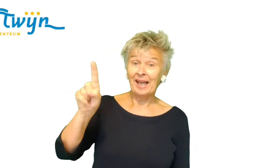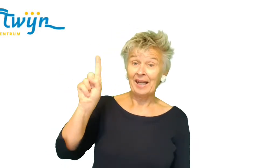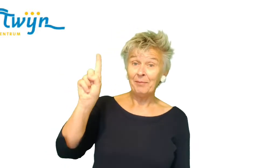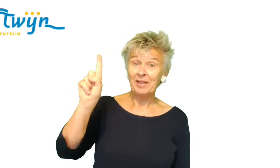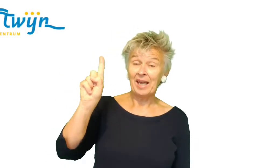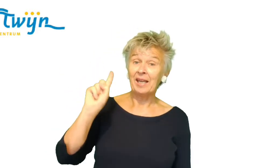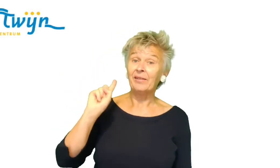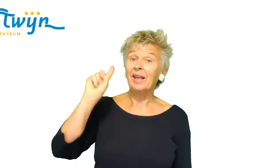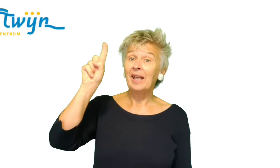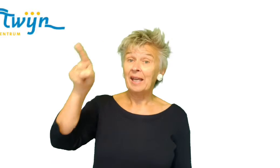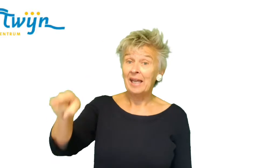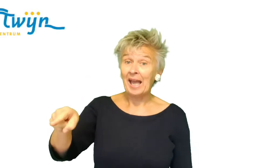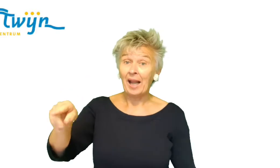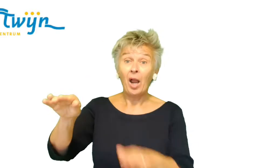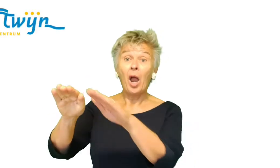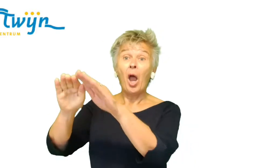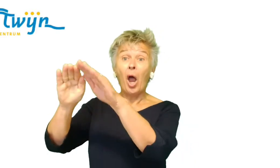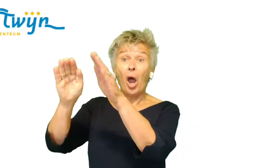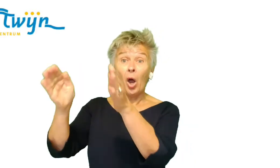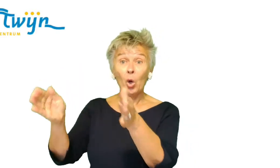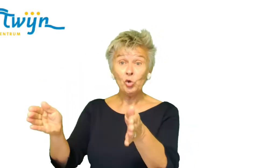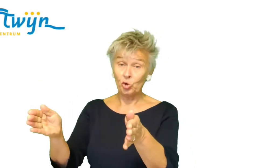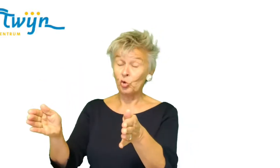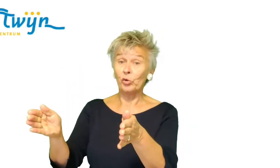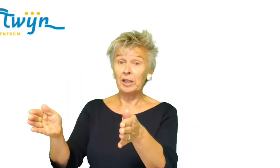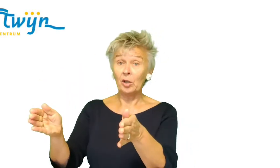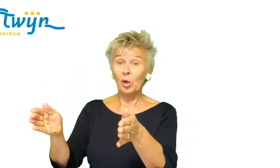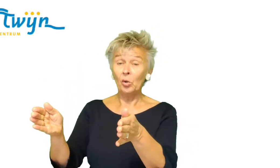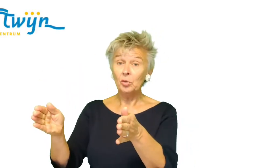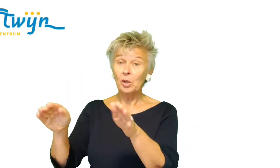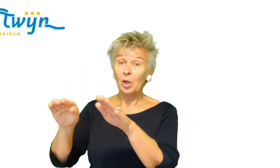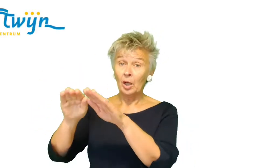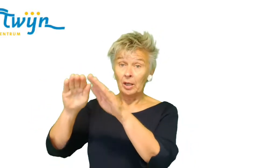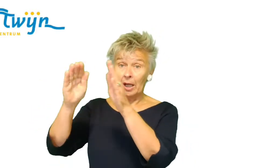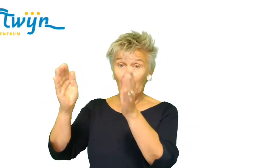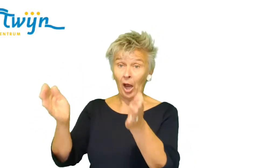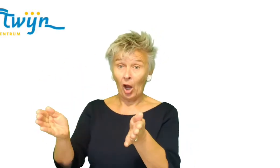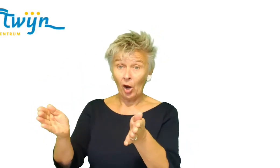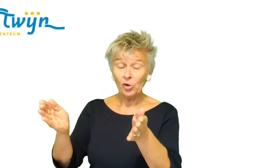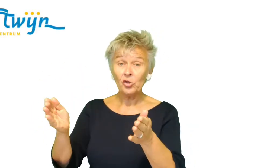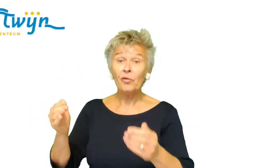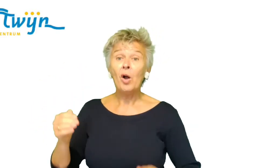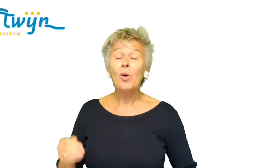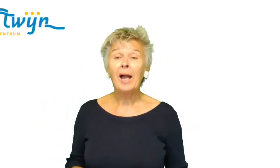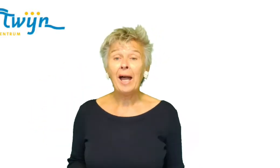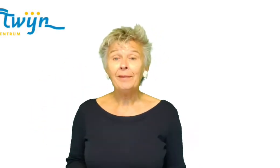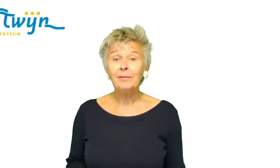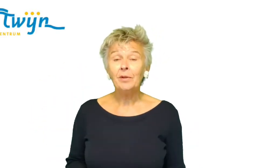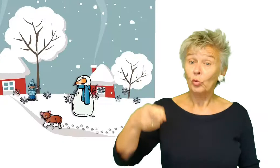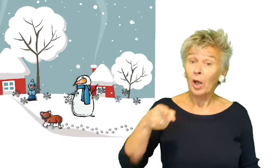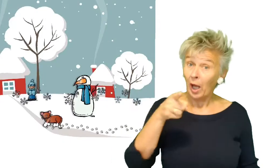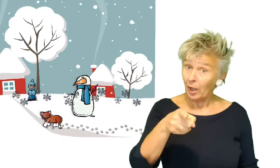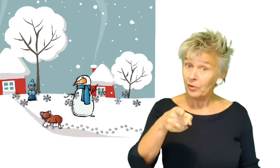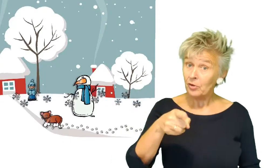met de ene hand, naar huis, een soort iglo, naar huis wou gaan. Toen had